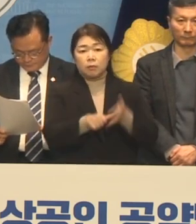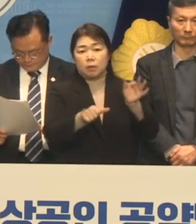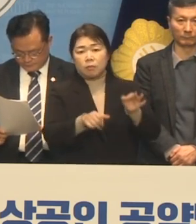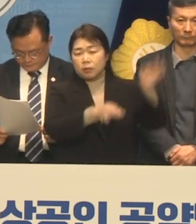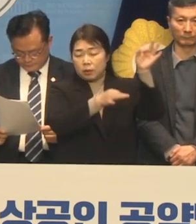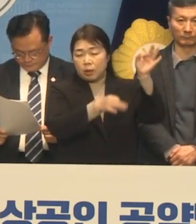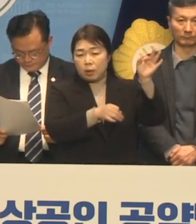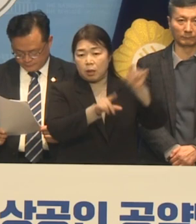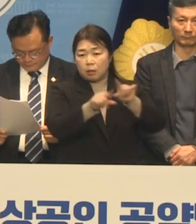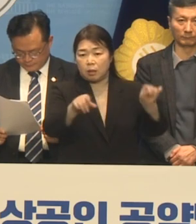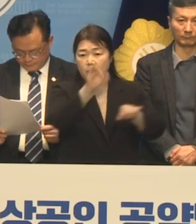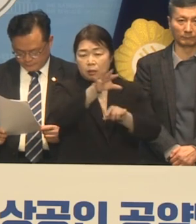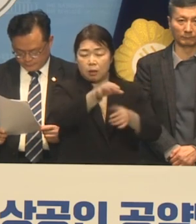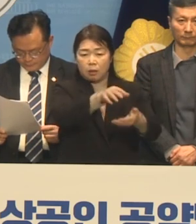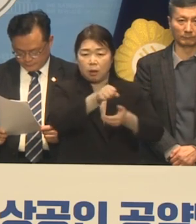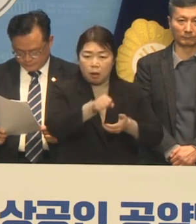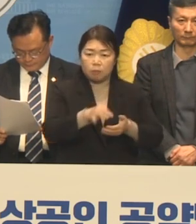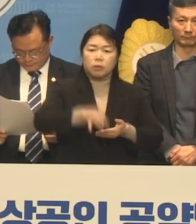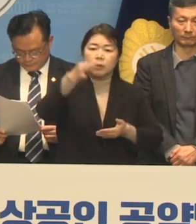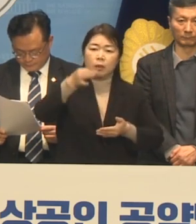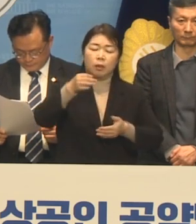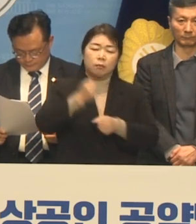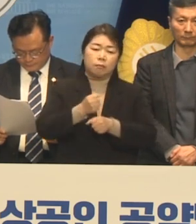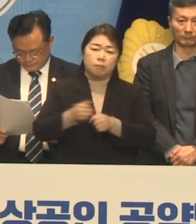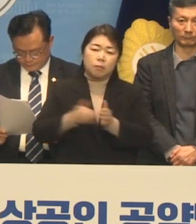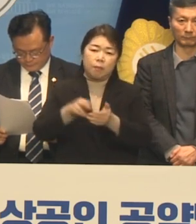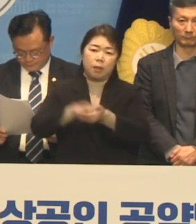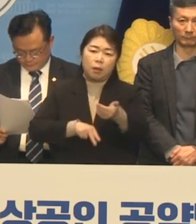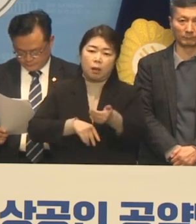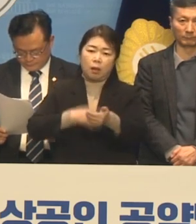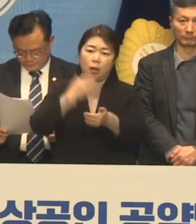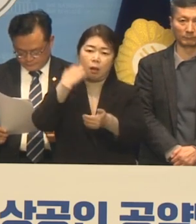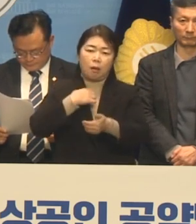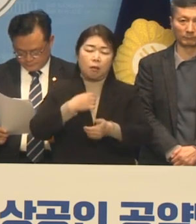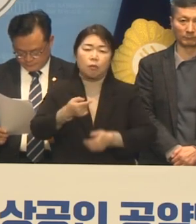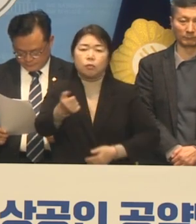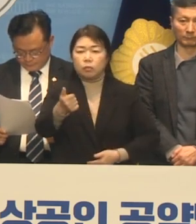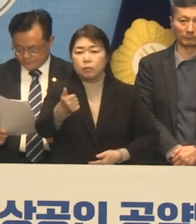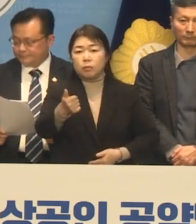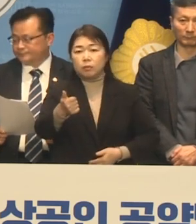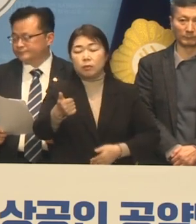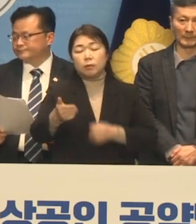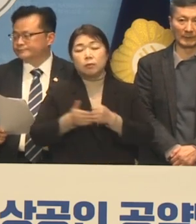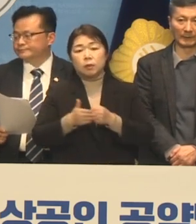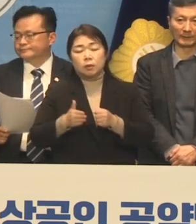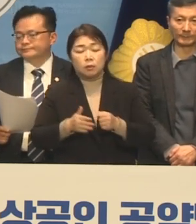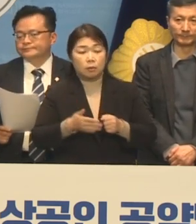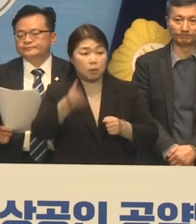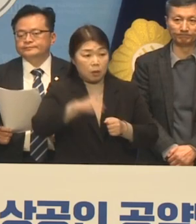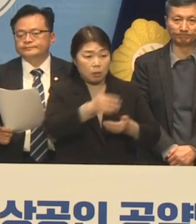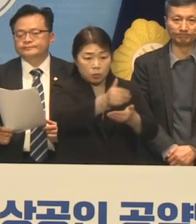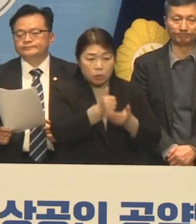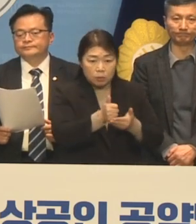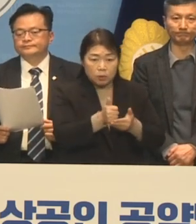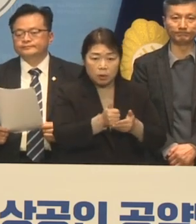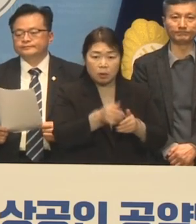원자재비와 재료비는 이렇게 계속 상승하는데 시민들은 지갑을 닫고